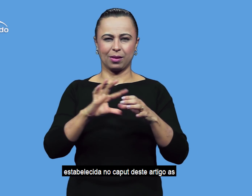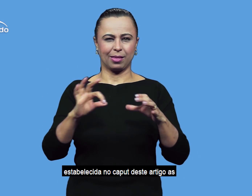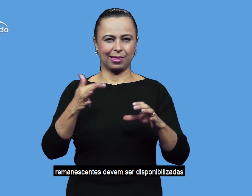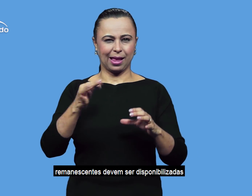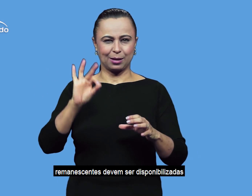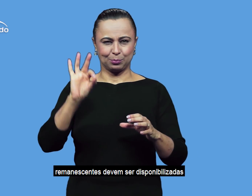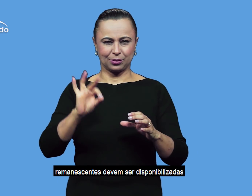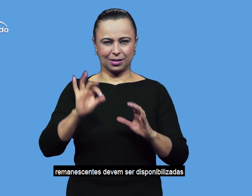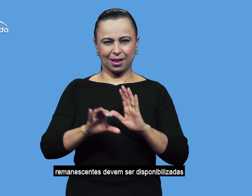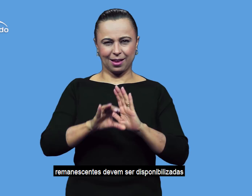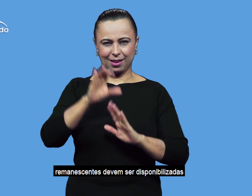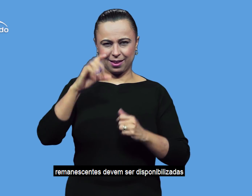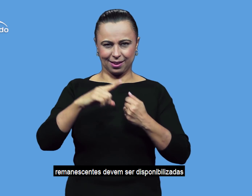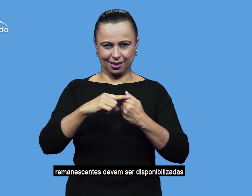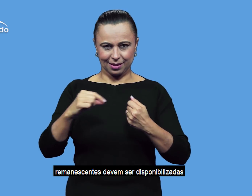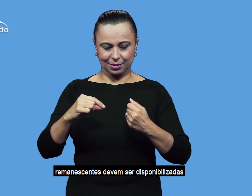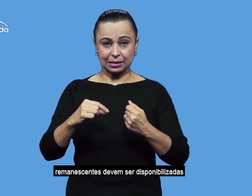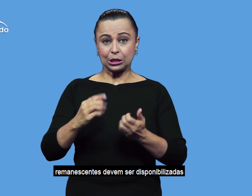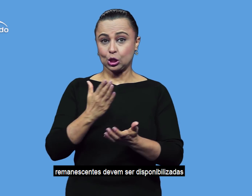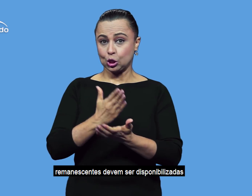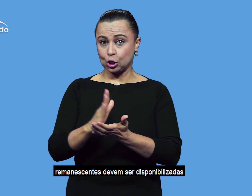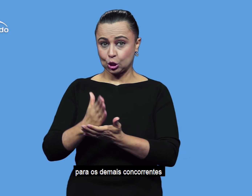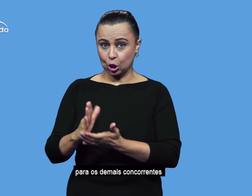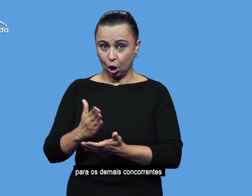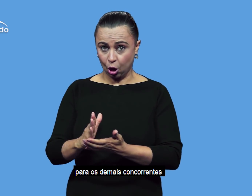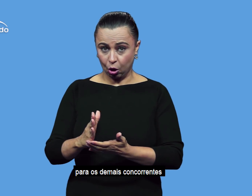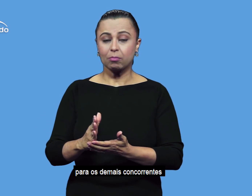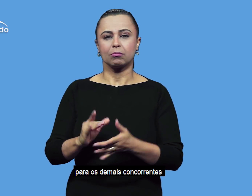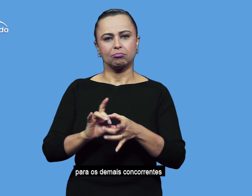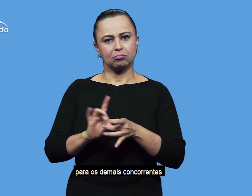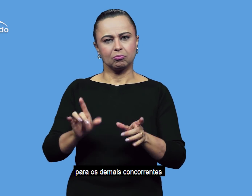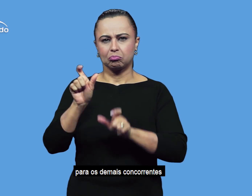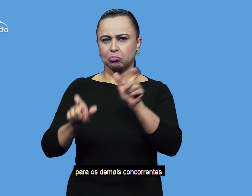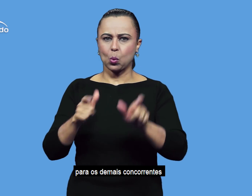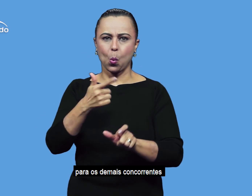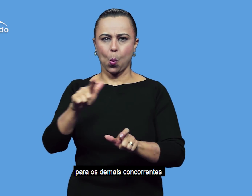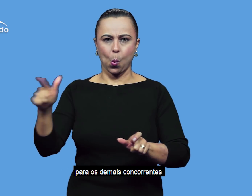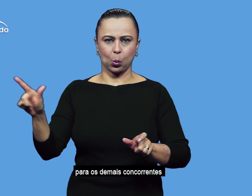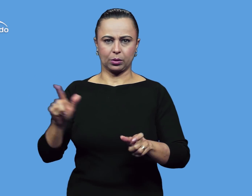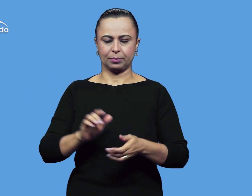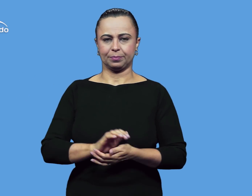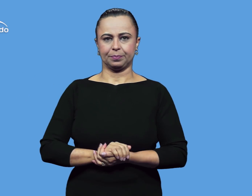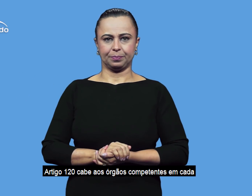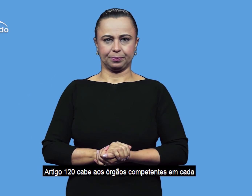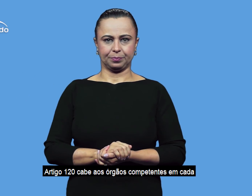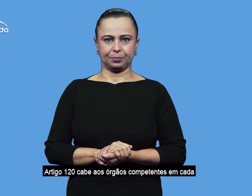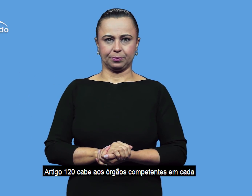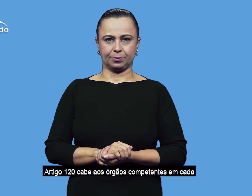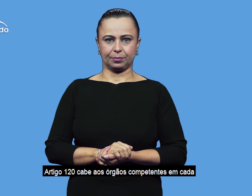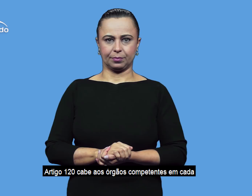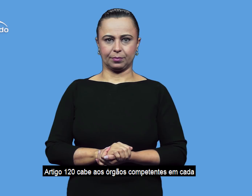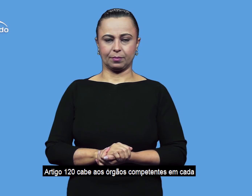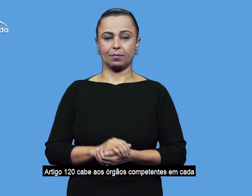remanescentes devem ser disponibilizadas para os demais concorrentes artigo 120